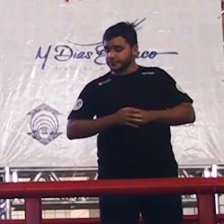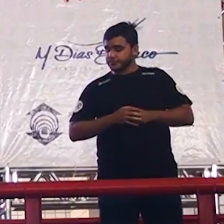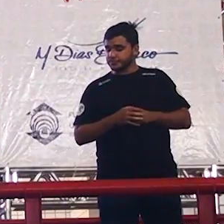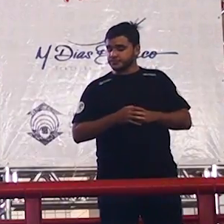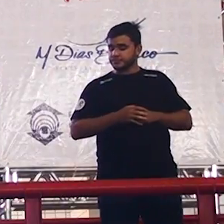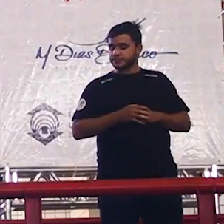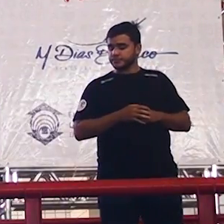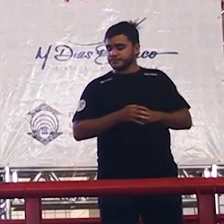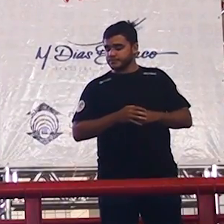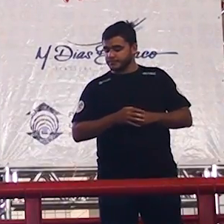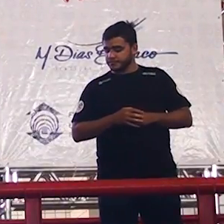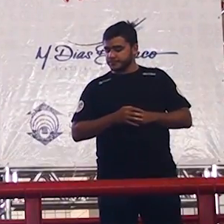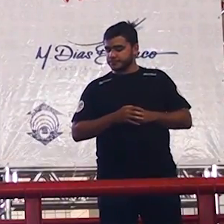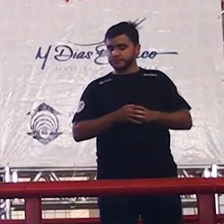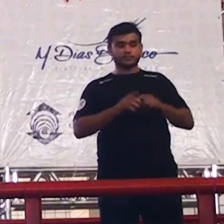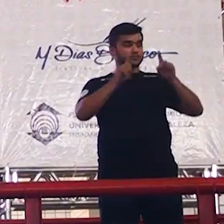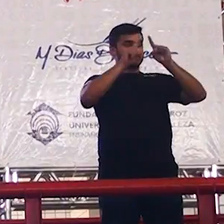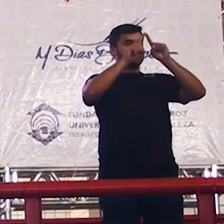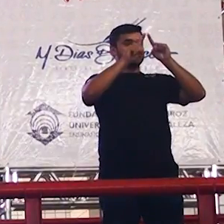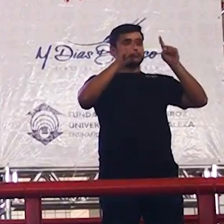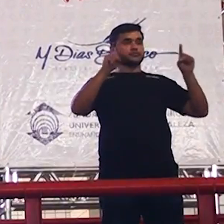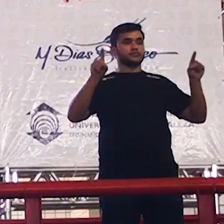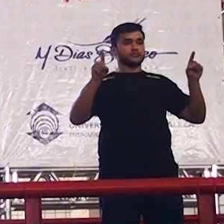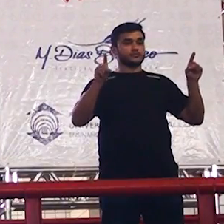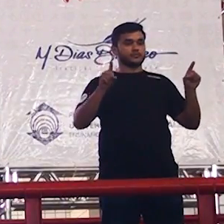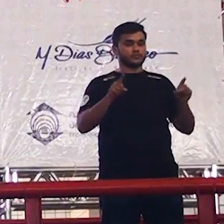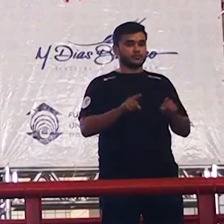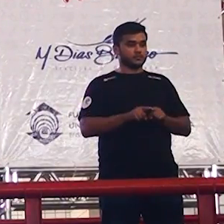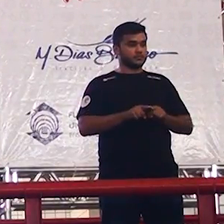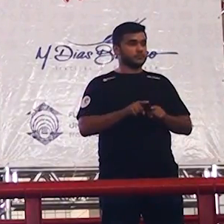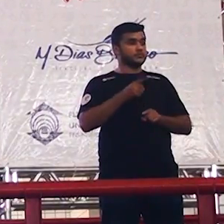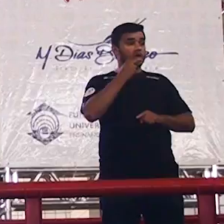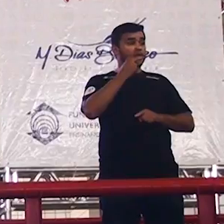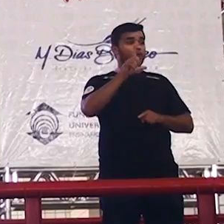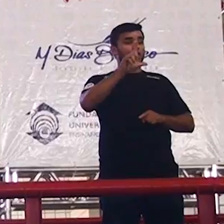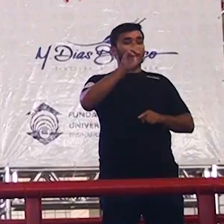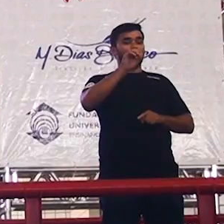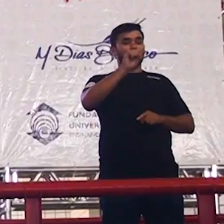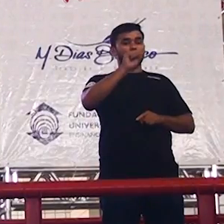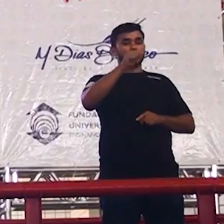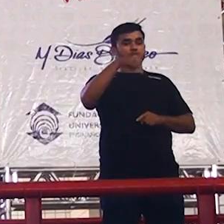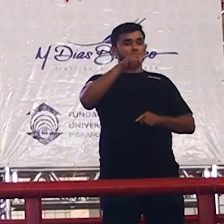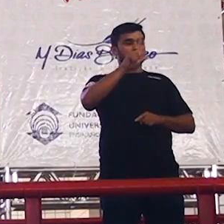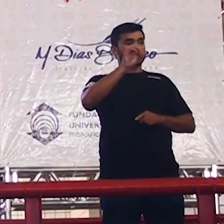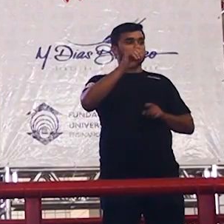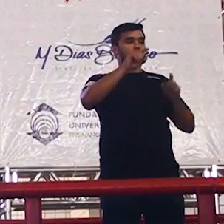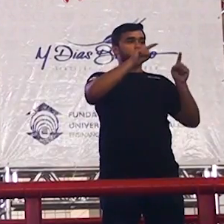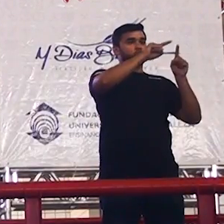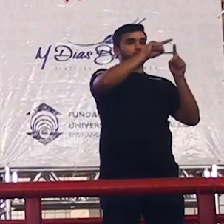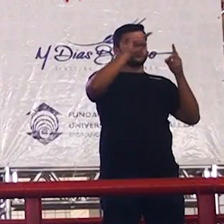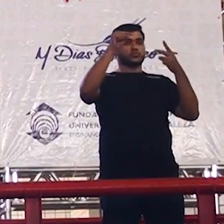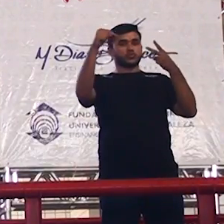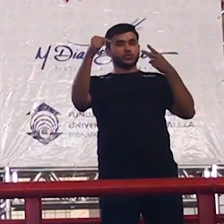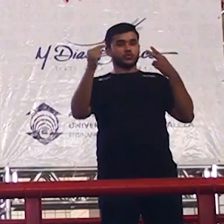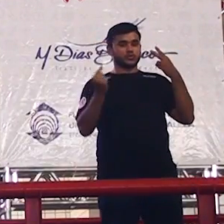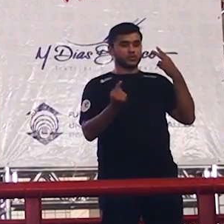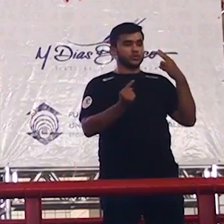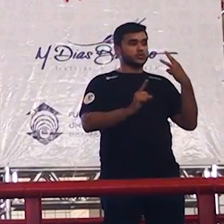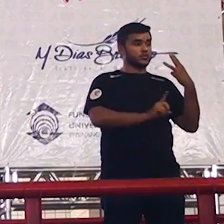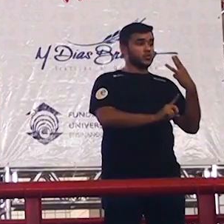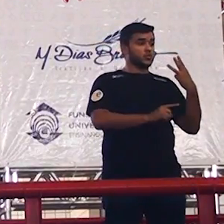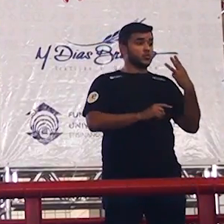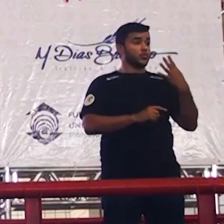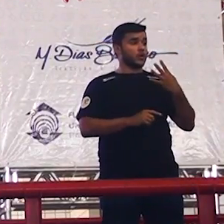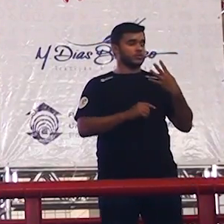O que é um losango? O losango é um quadrilátero, porque tem 4 lados, e todos os lados